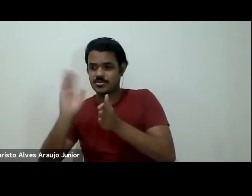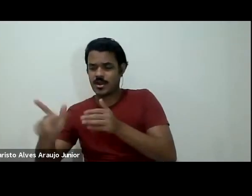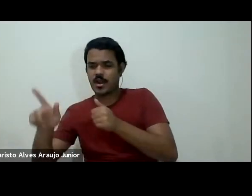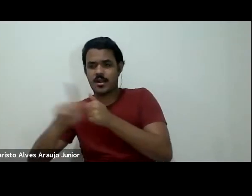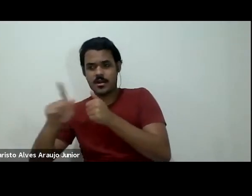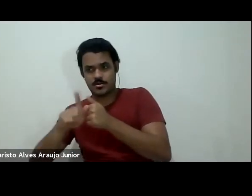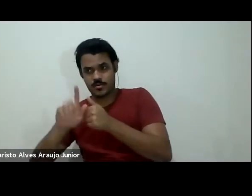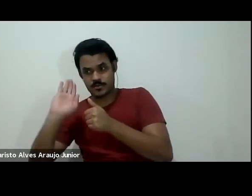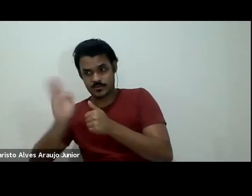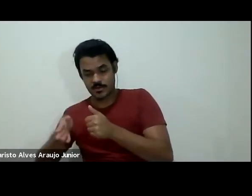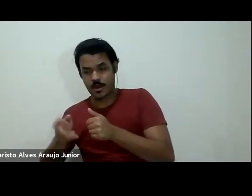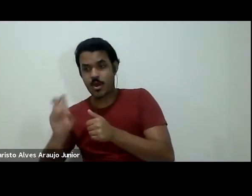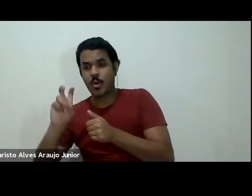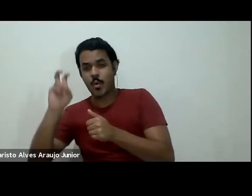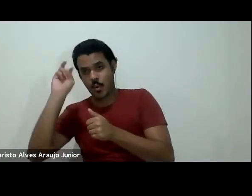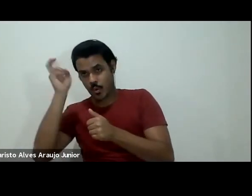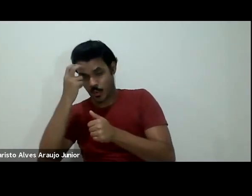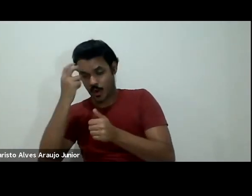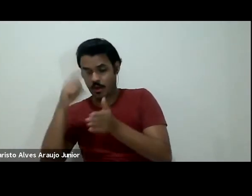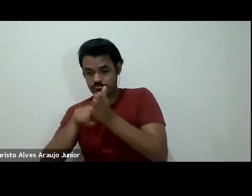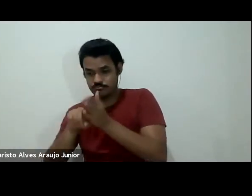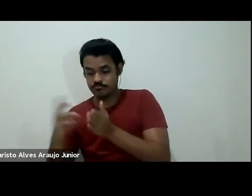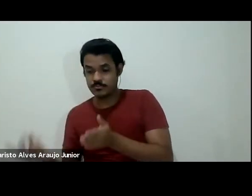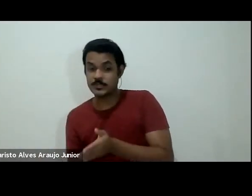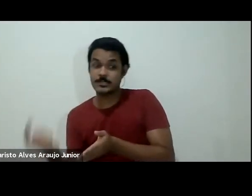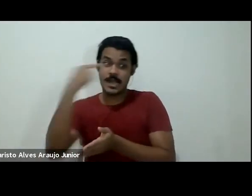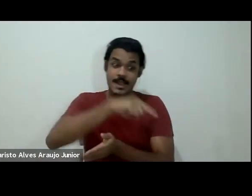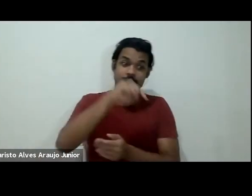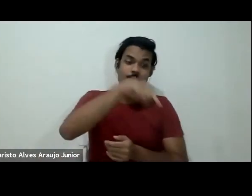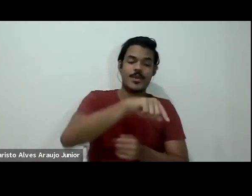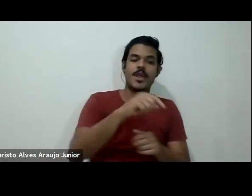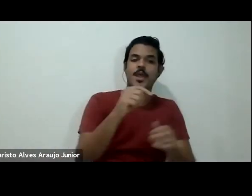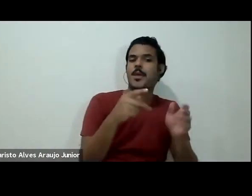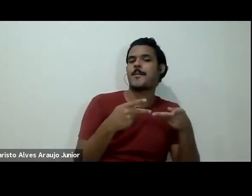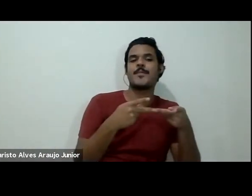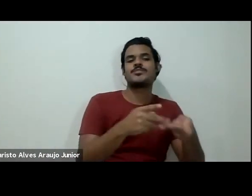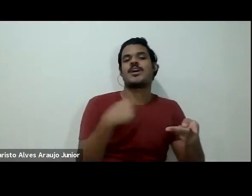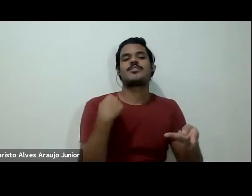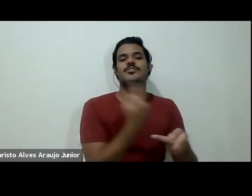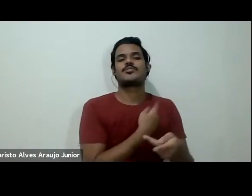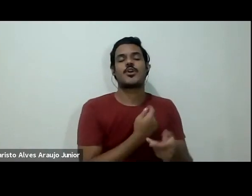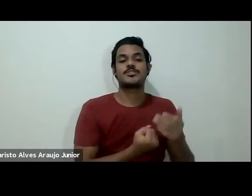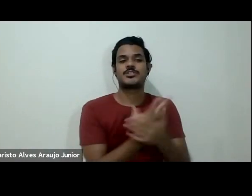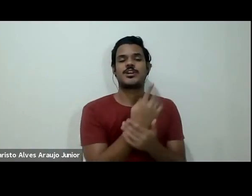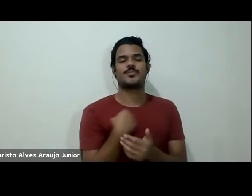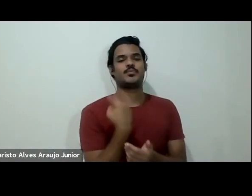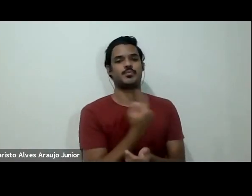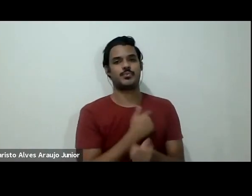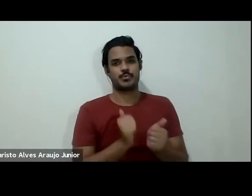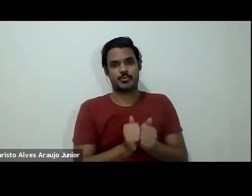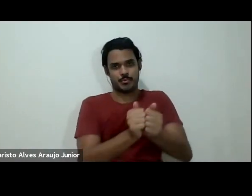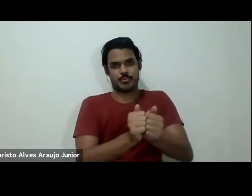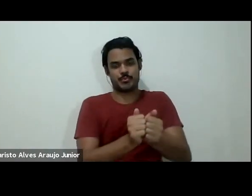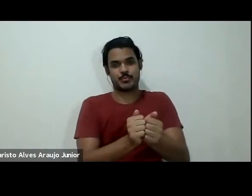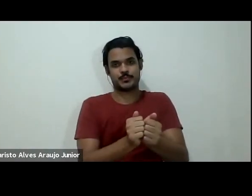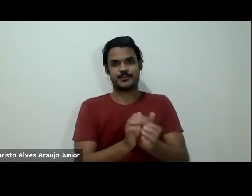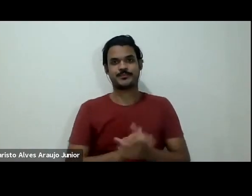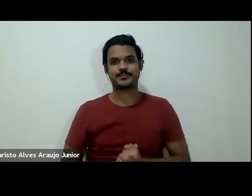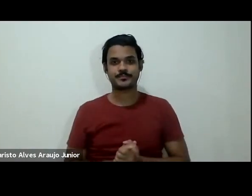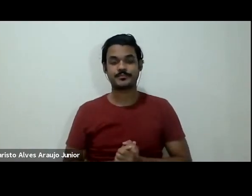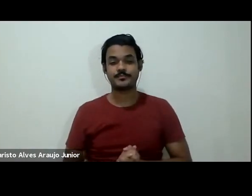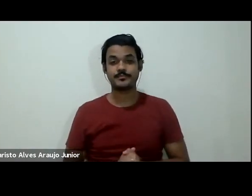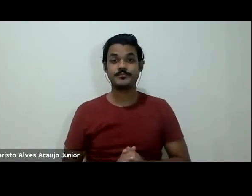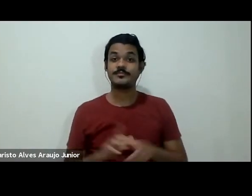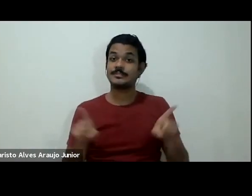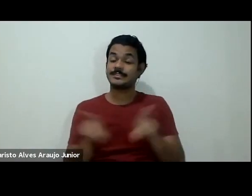fez em produção cultural, para dentro do projeto que a gente estava realizando junto. E também quero ceder